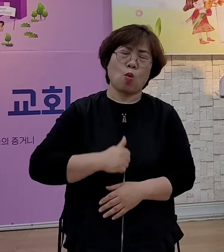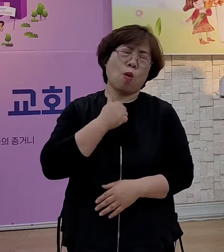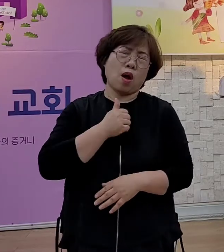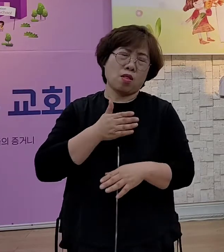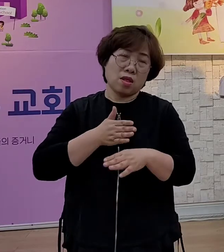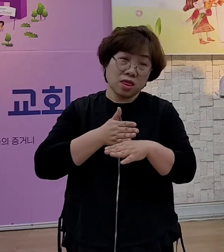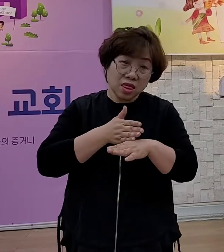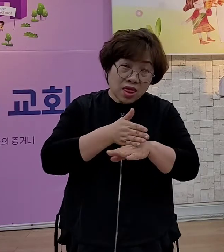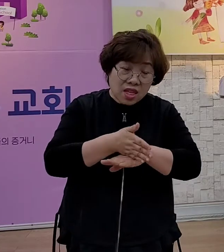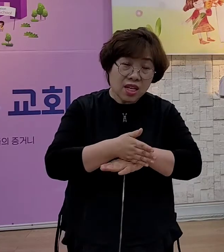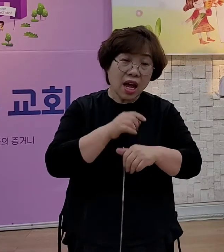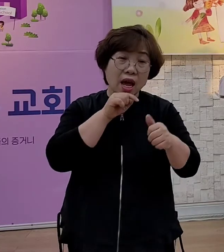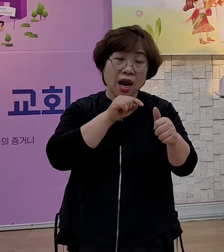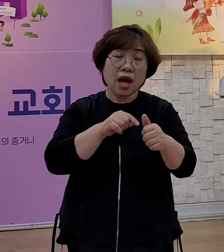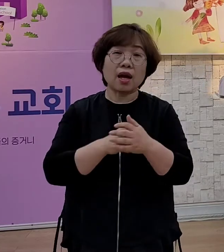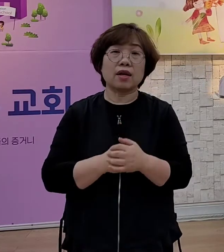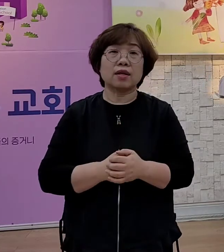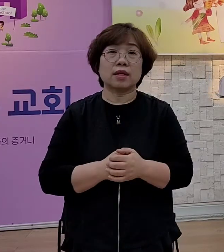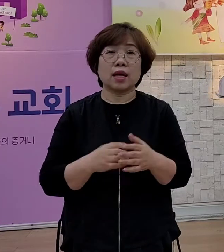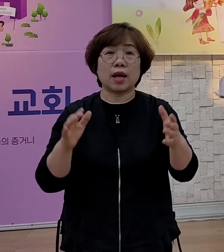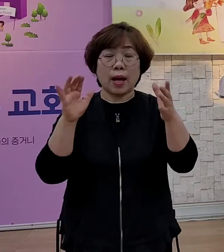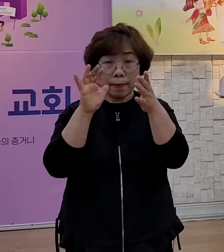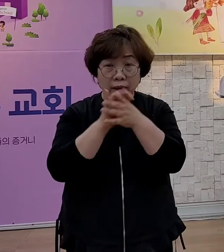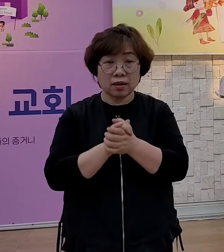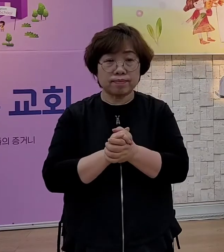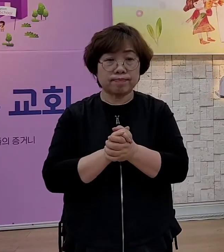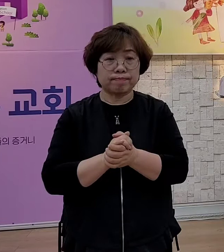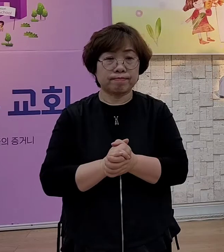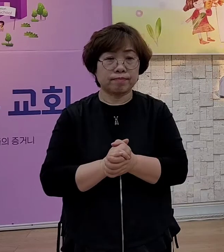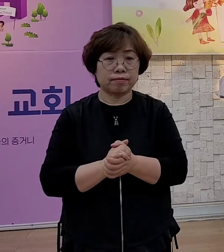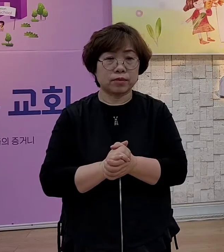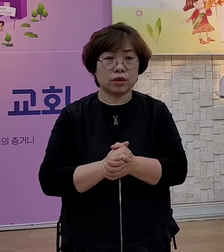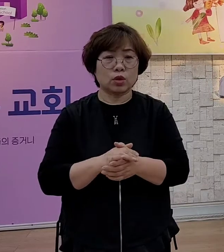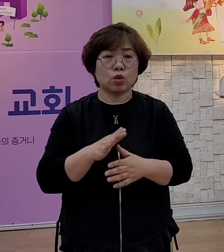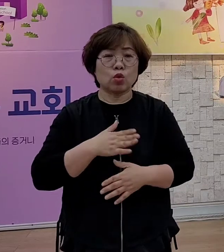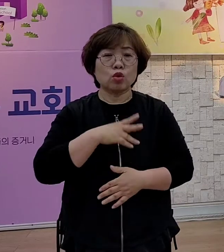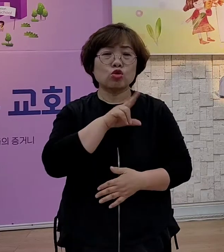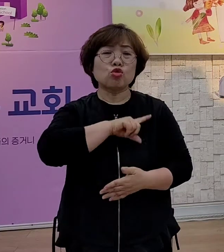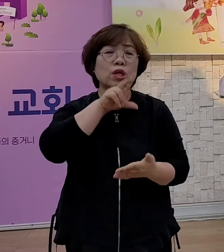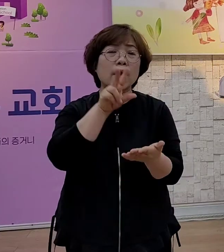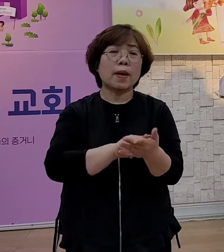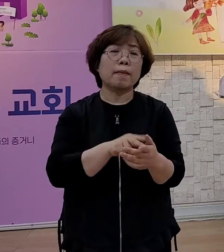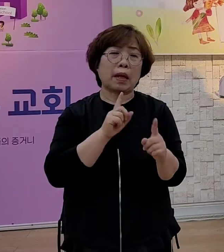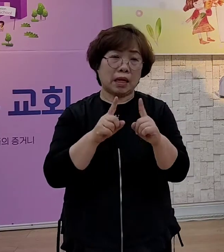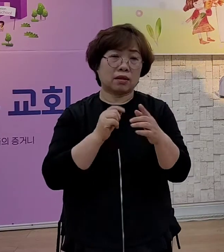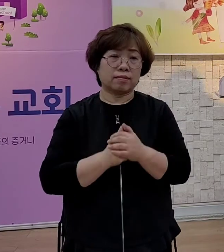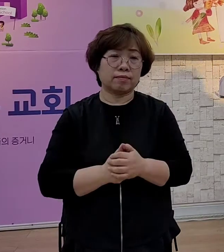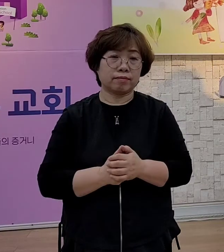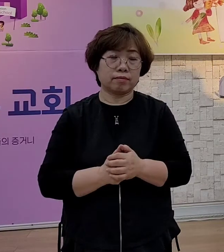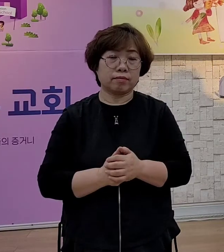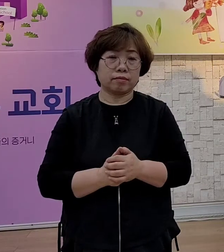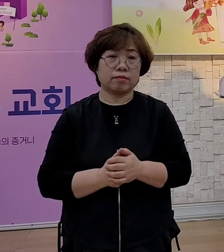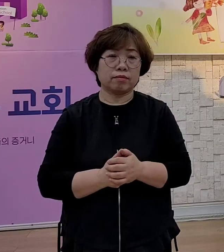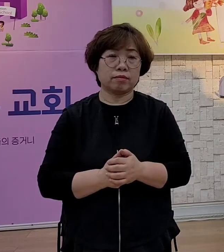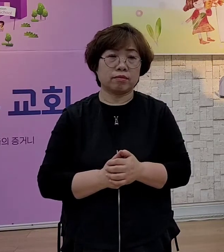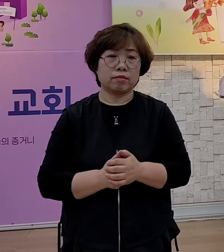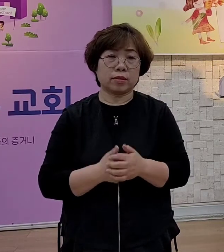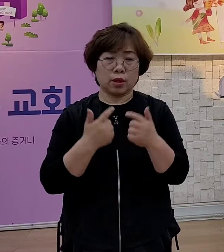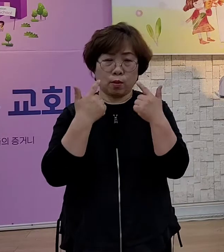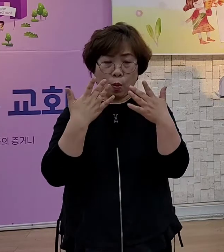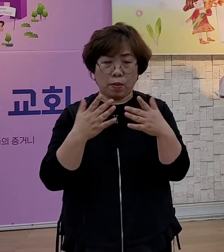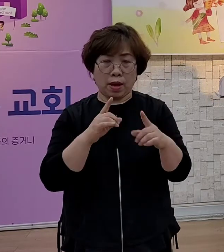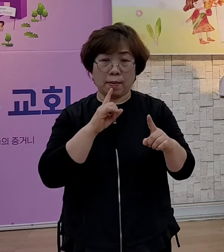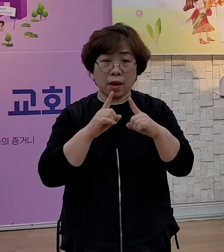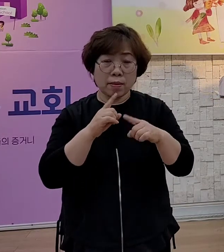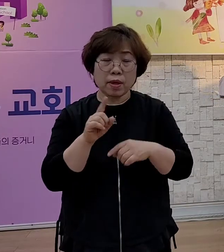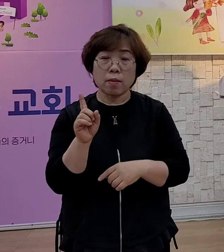더디하며 성내기도 더디하라. 아멘. 이게 오늘 주제의 말씀이에요. 핵심 말씀인데 분명히 오늘